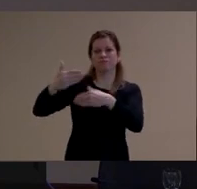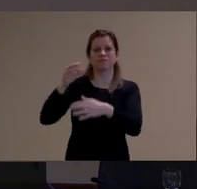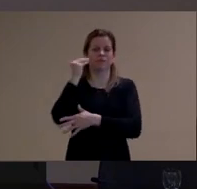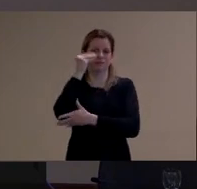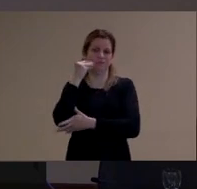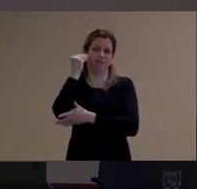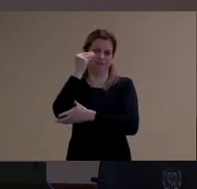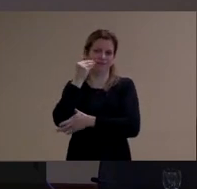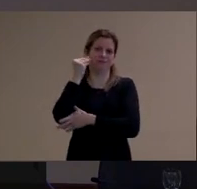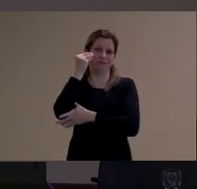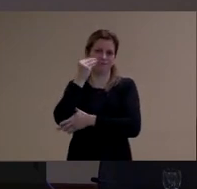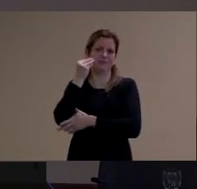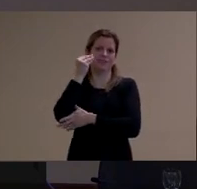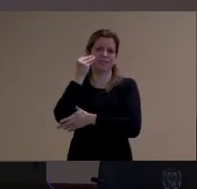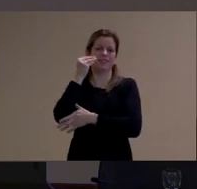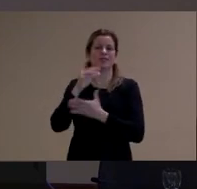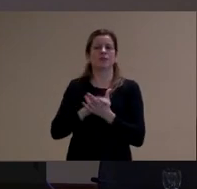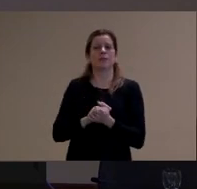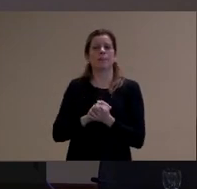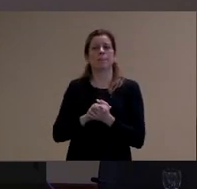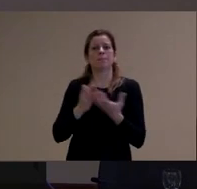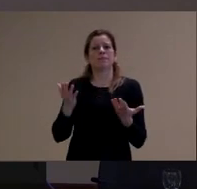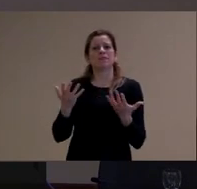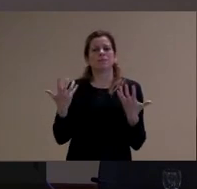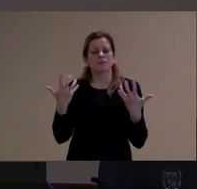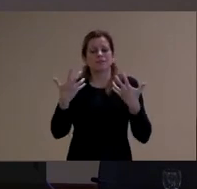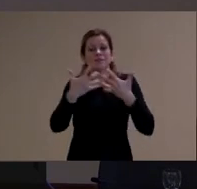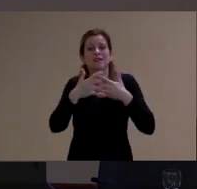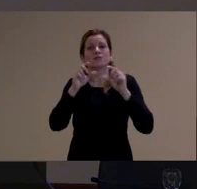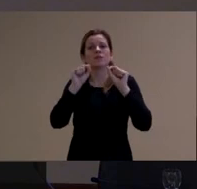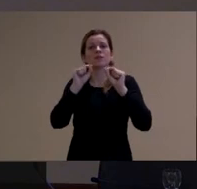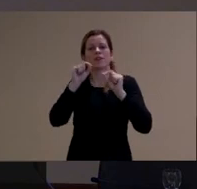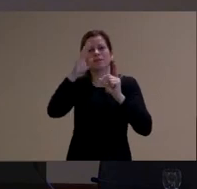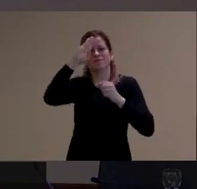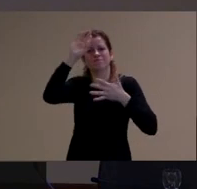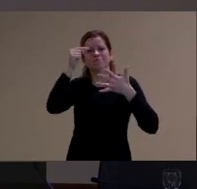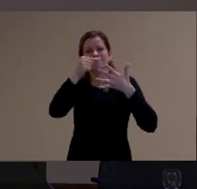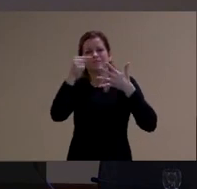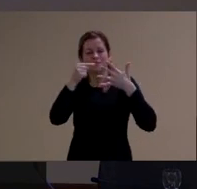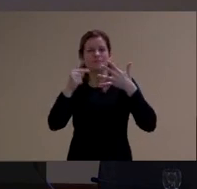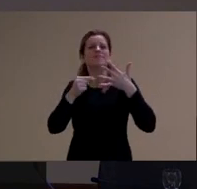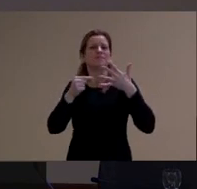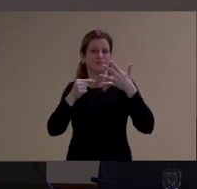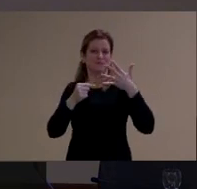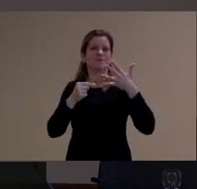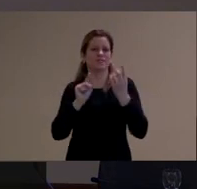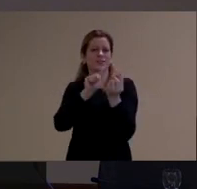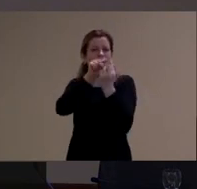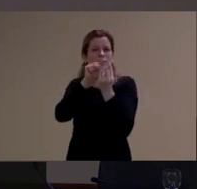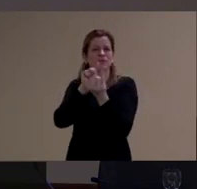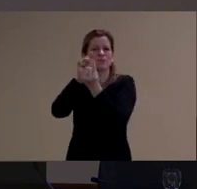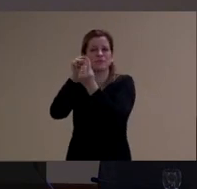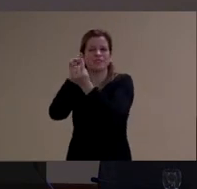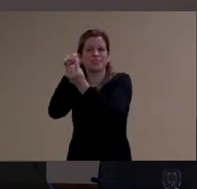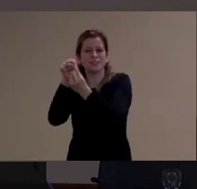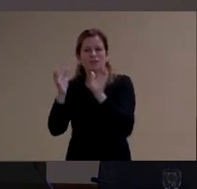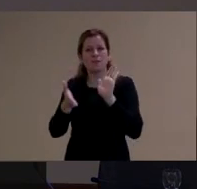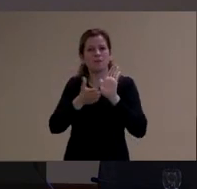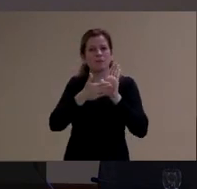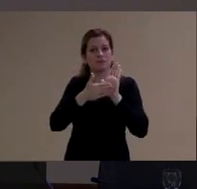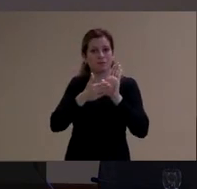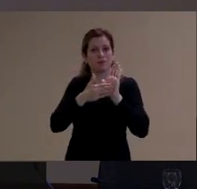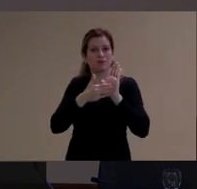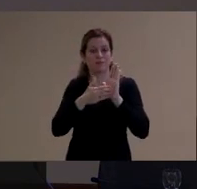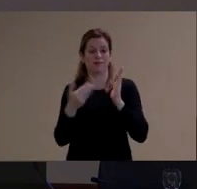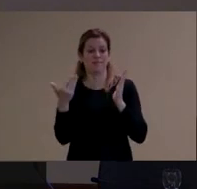né que devem ser titular em torno dos princípios condições e objetivos propostos nesta